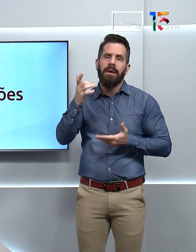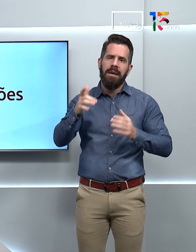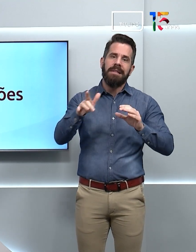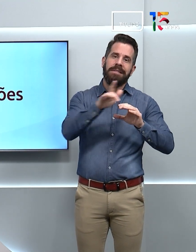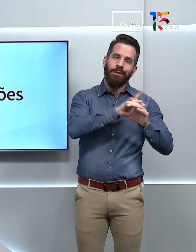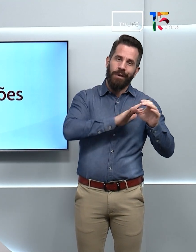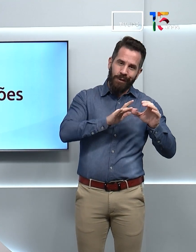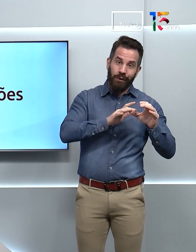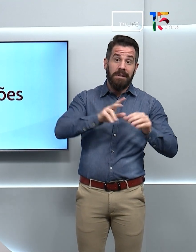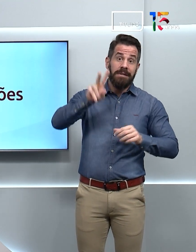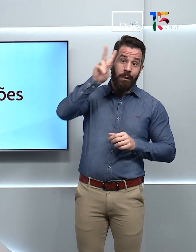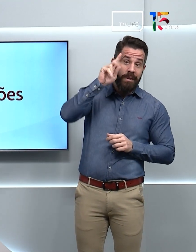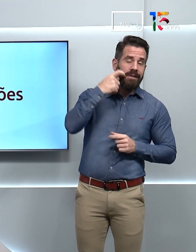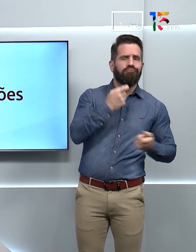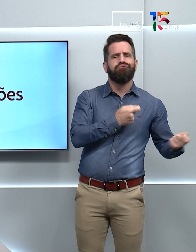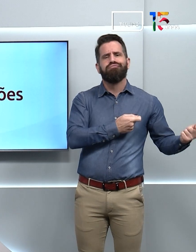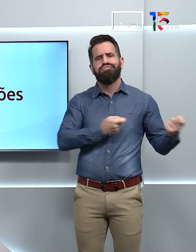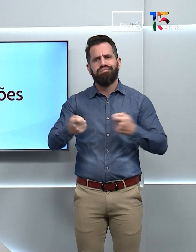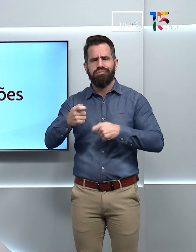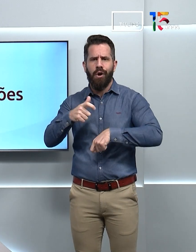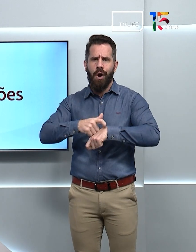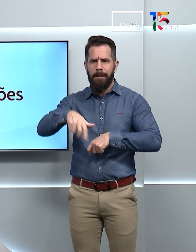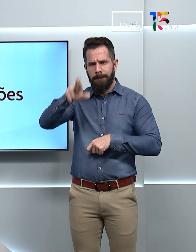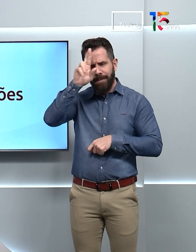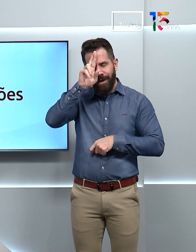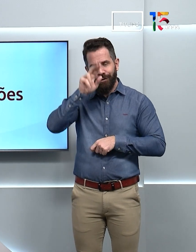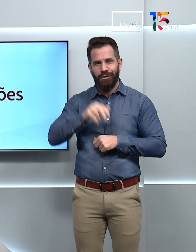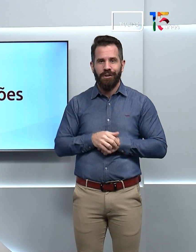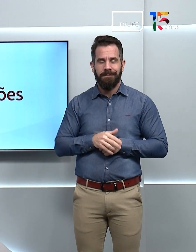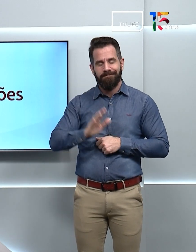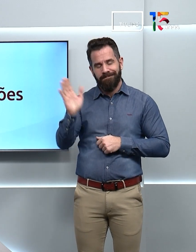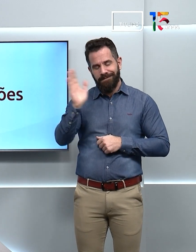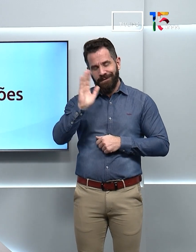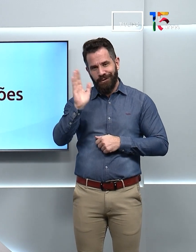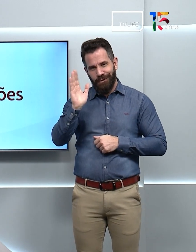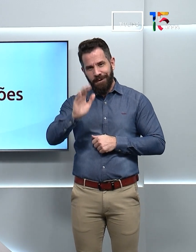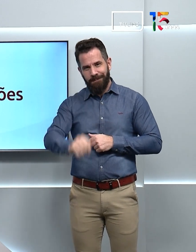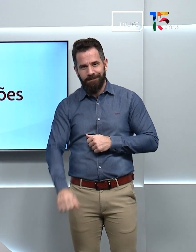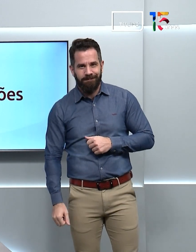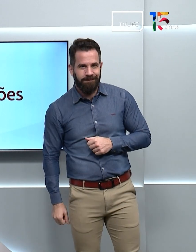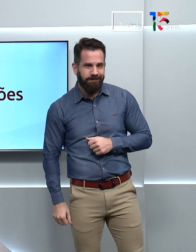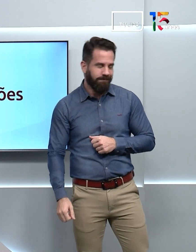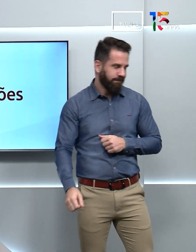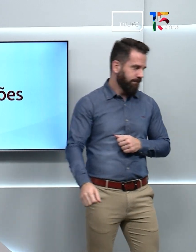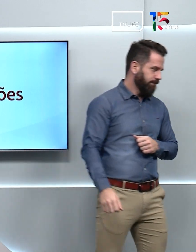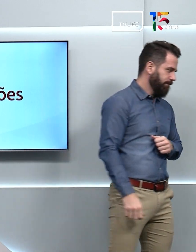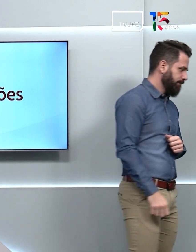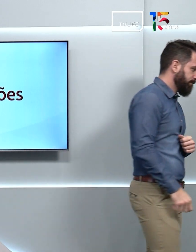a sexta-feira, ao meio-dia, aqui na TV UFG. Até amanhã, tchau, tchau!